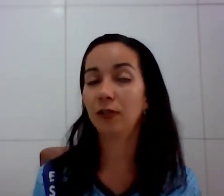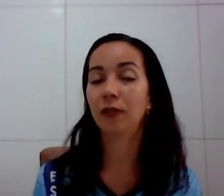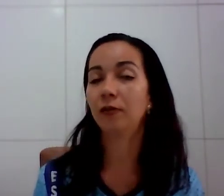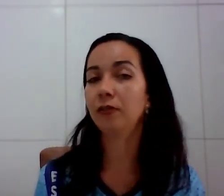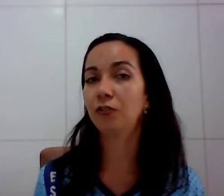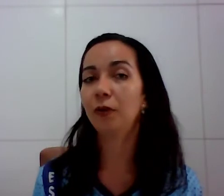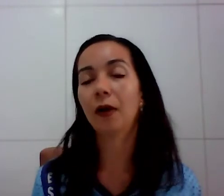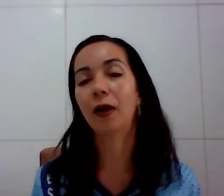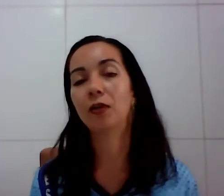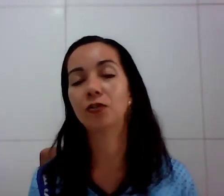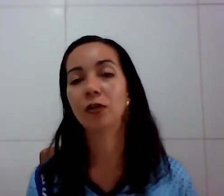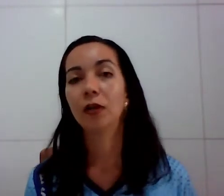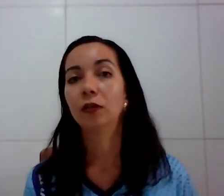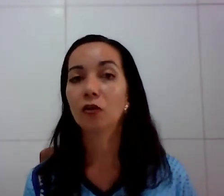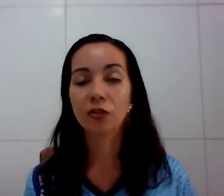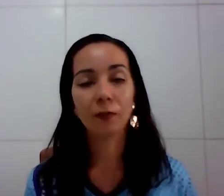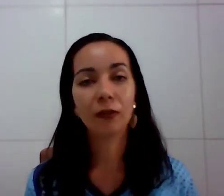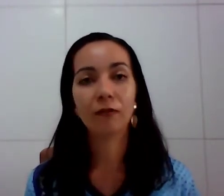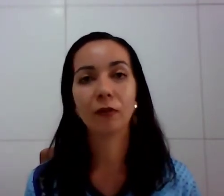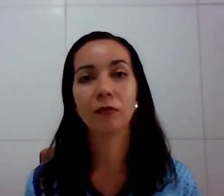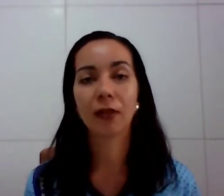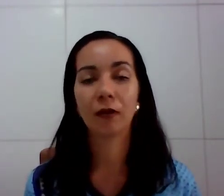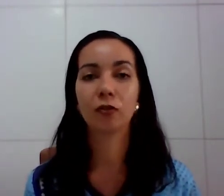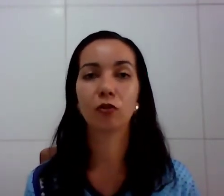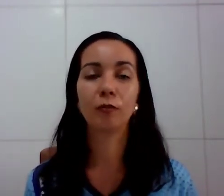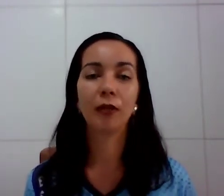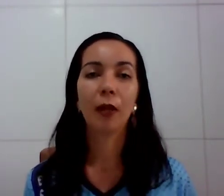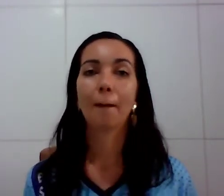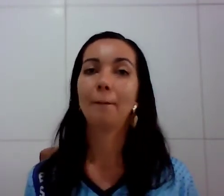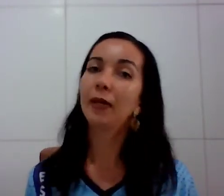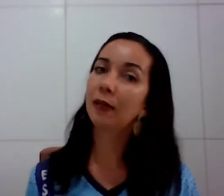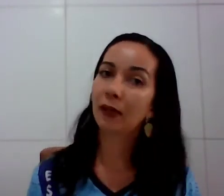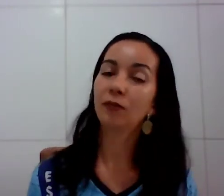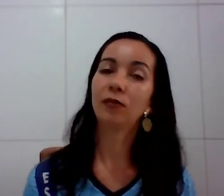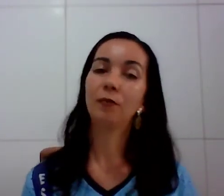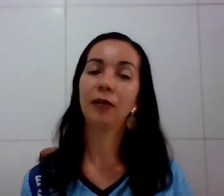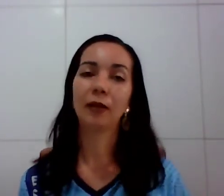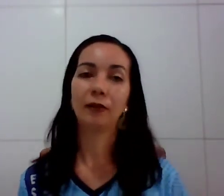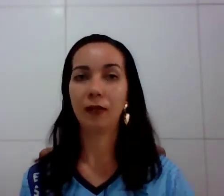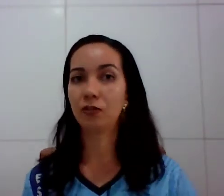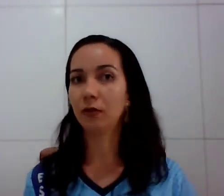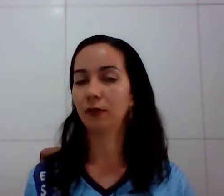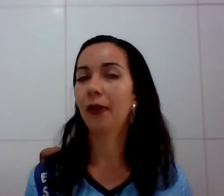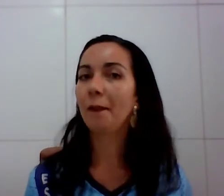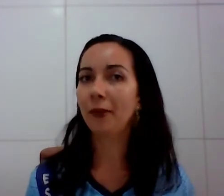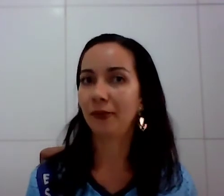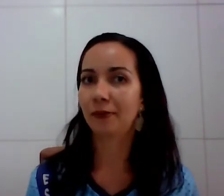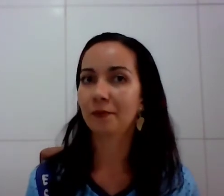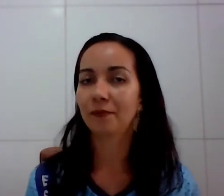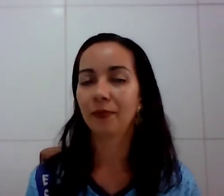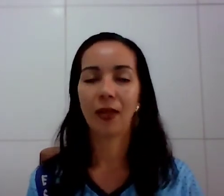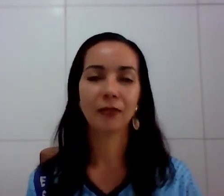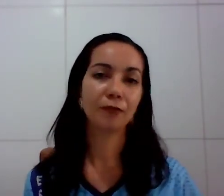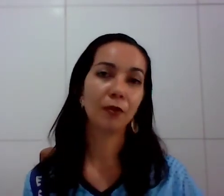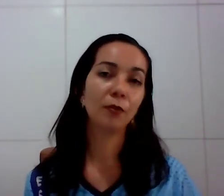dia não existem mais. Nós também tivemos aulas sobre brinquedos e brincadeiras de antigamente. Essa foi uma